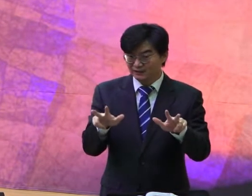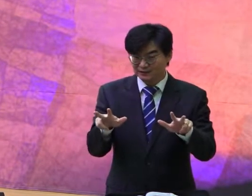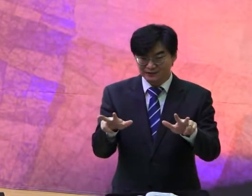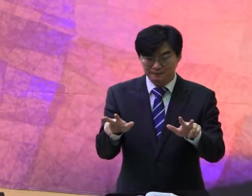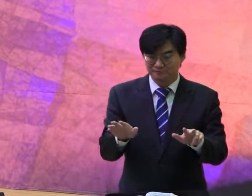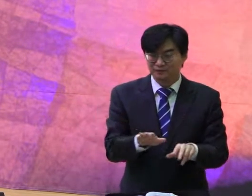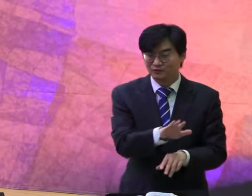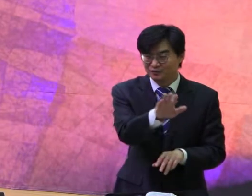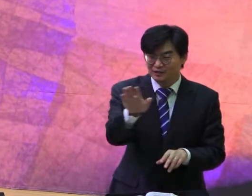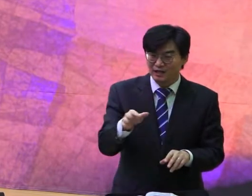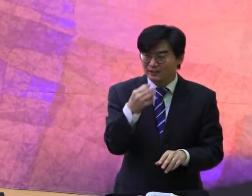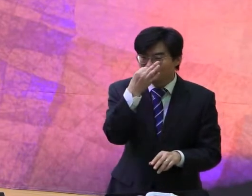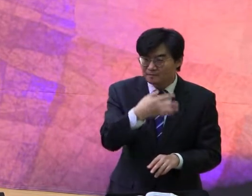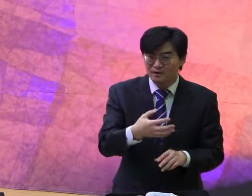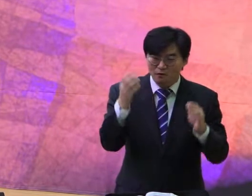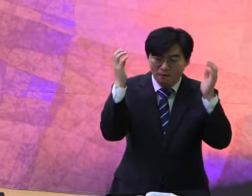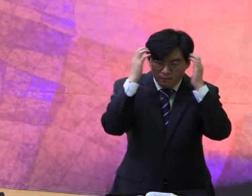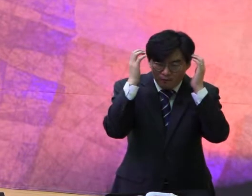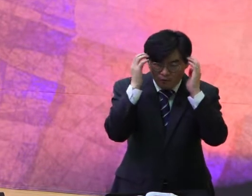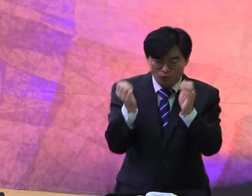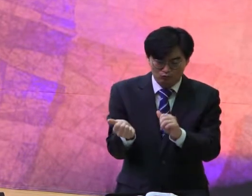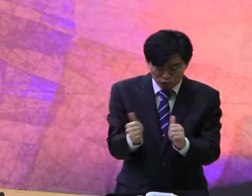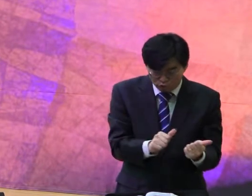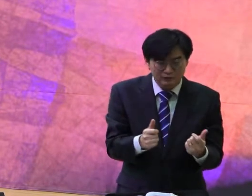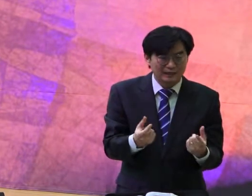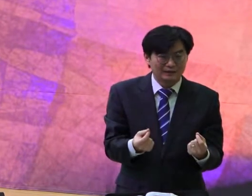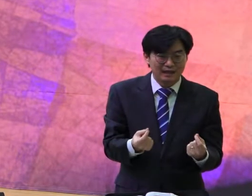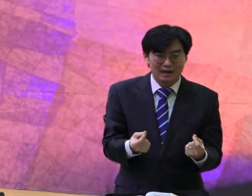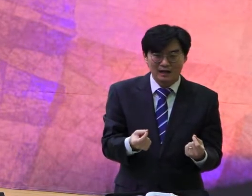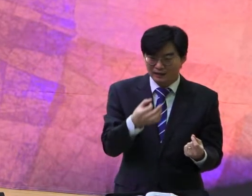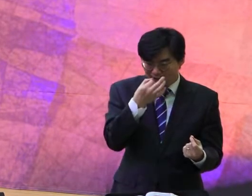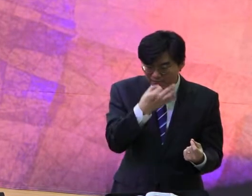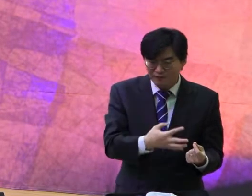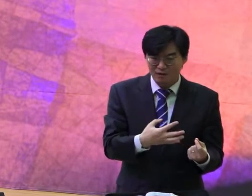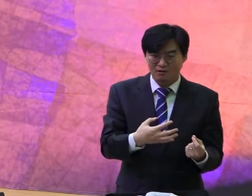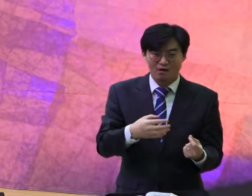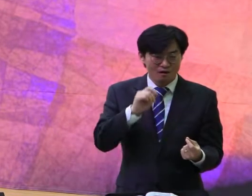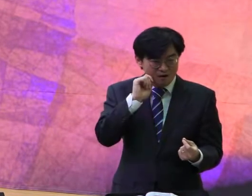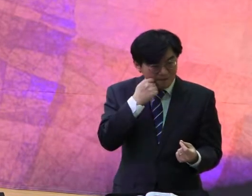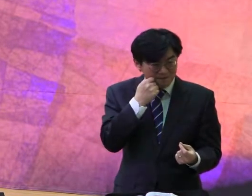죽음 같은 무덤 같은 그런 상황처럼 느껴질지라도